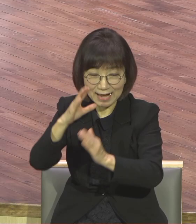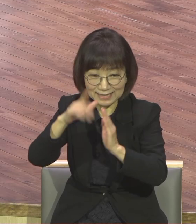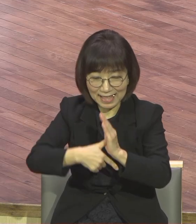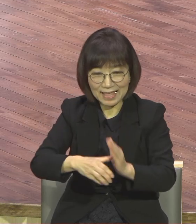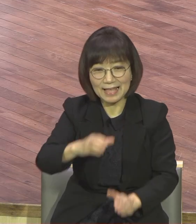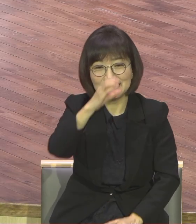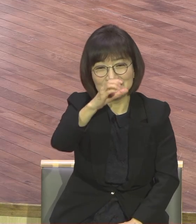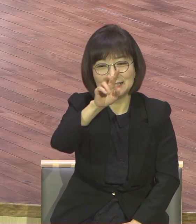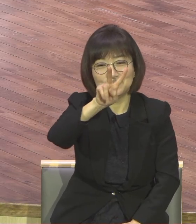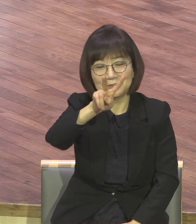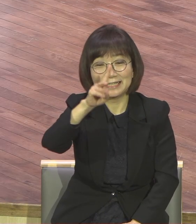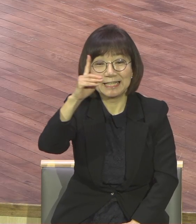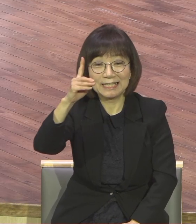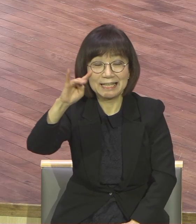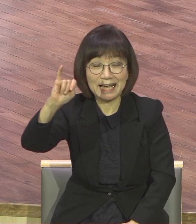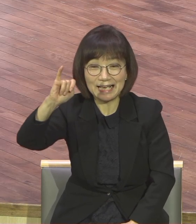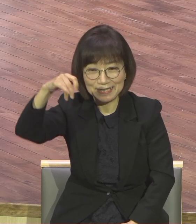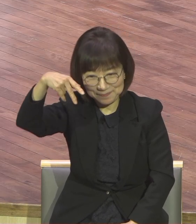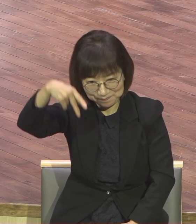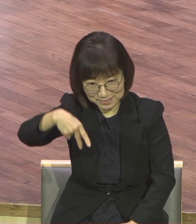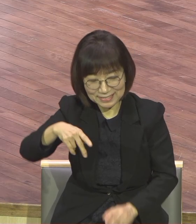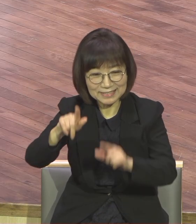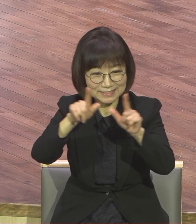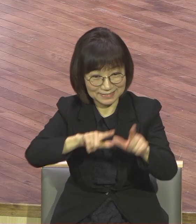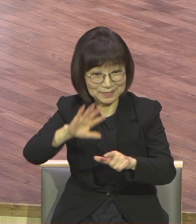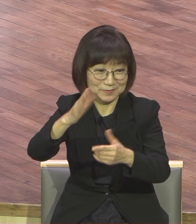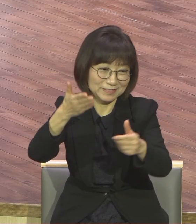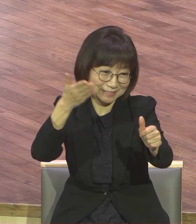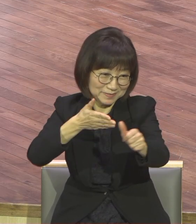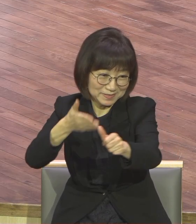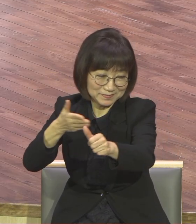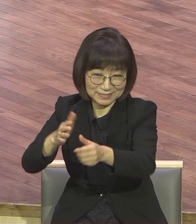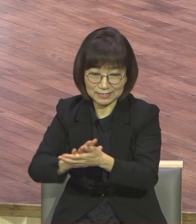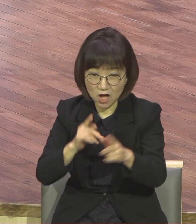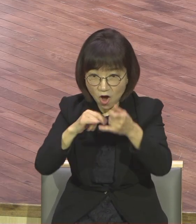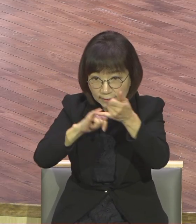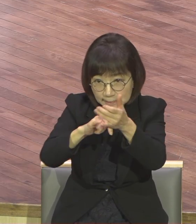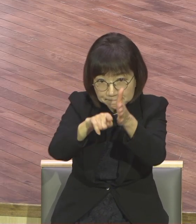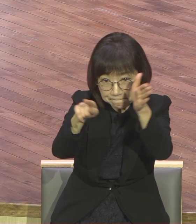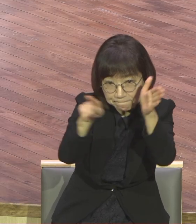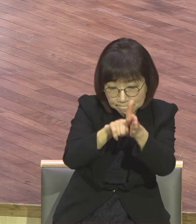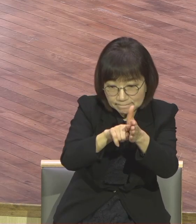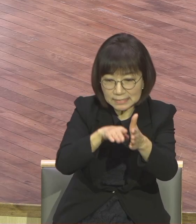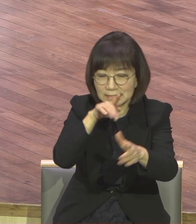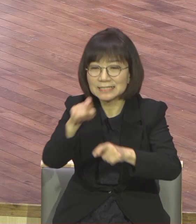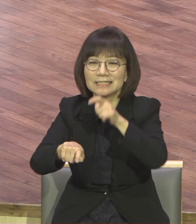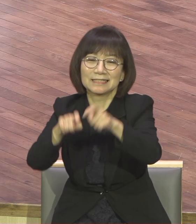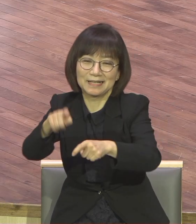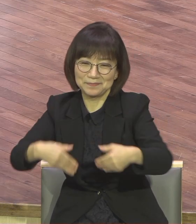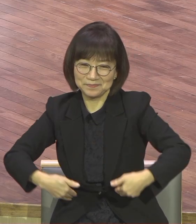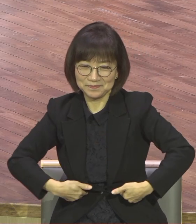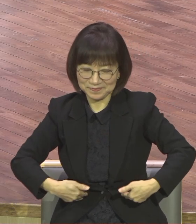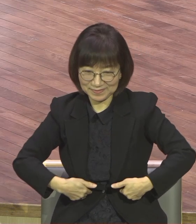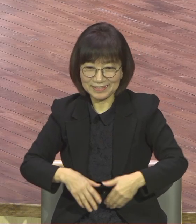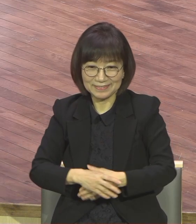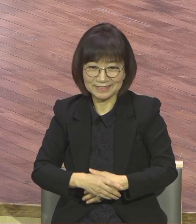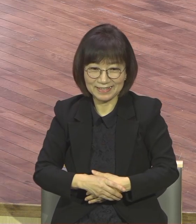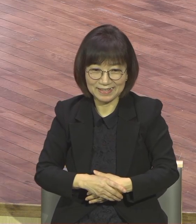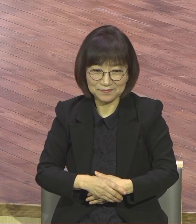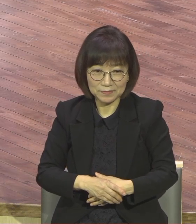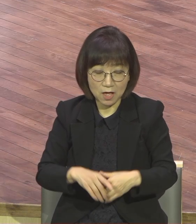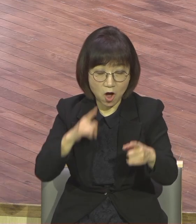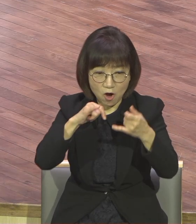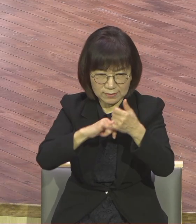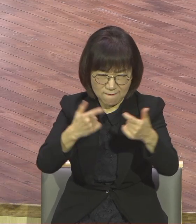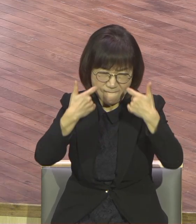VDIP의 삶이 되길 바랍니다. 언약 잡고 실행하는 겁니다. 언약 잡고 카브넌트. 이게 돼